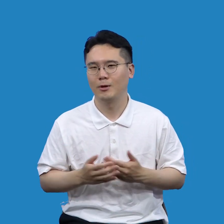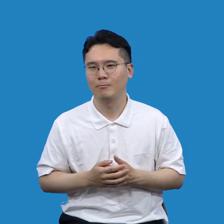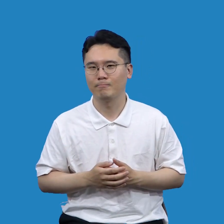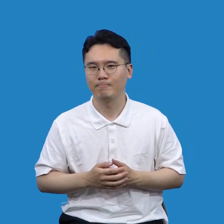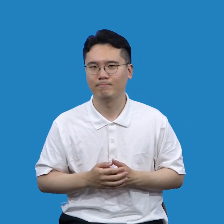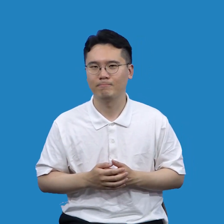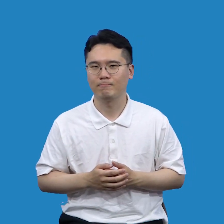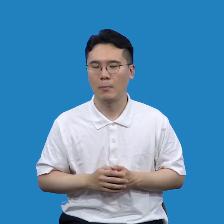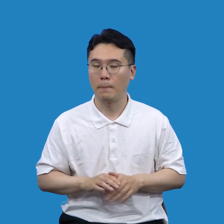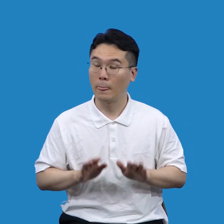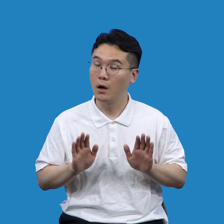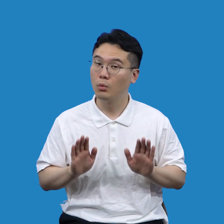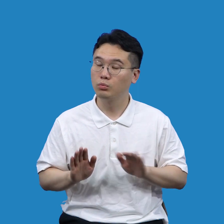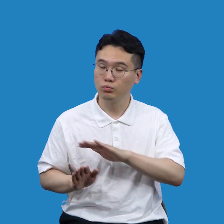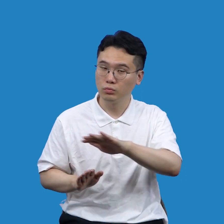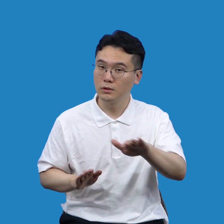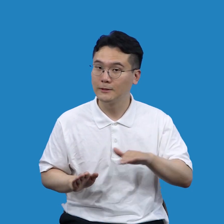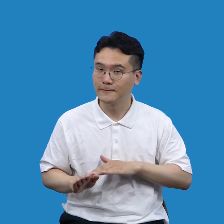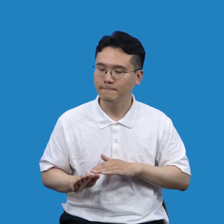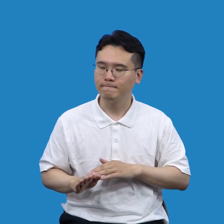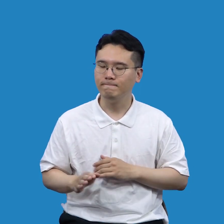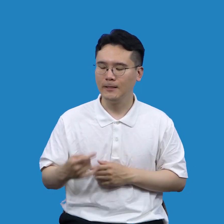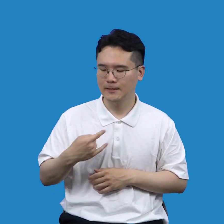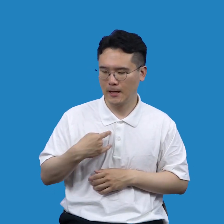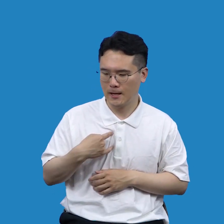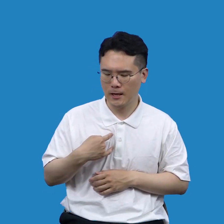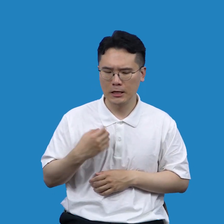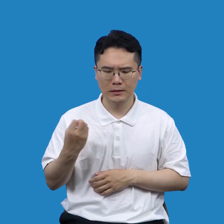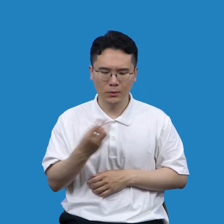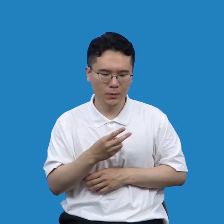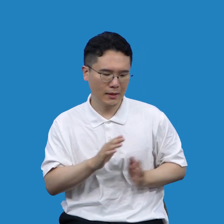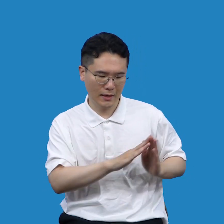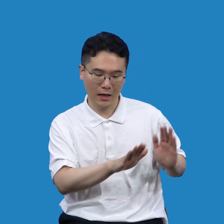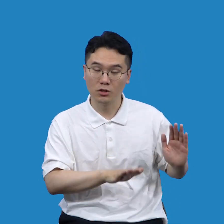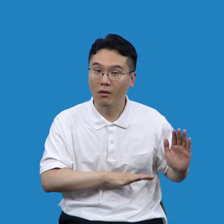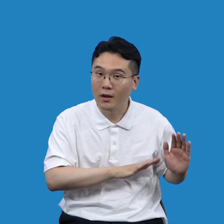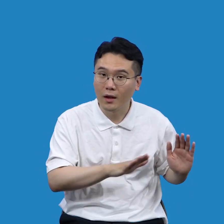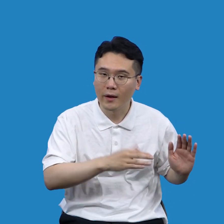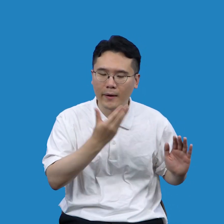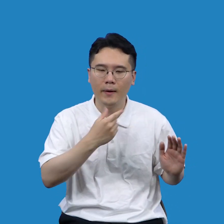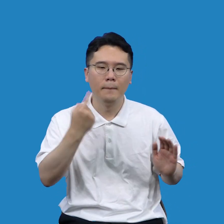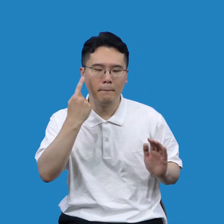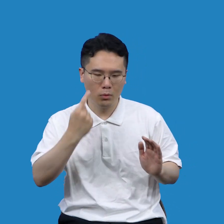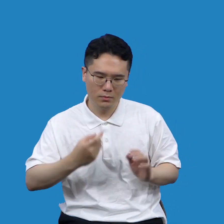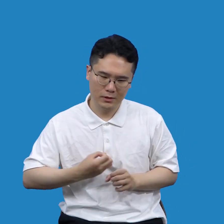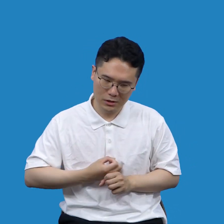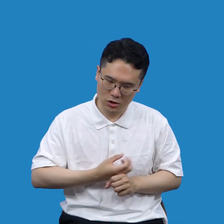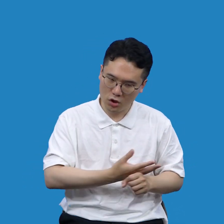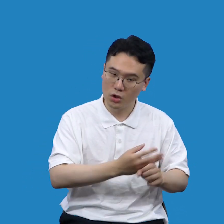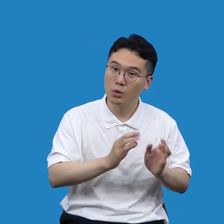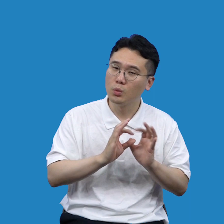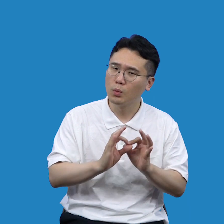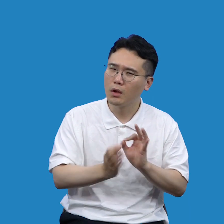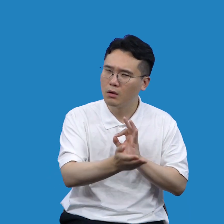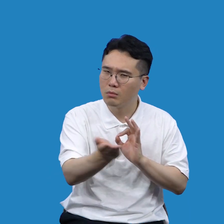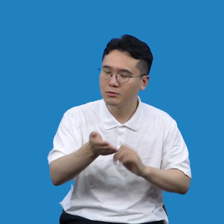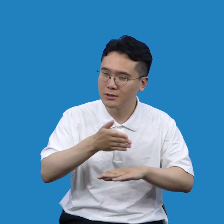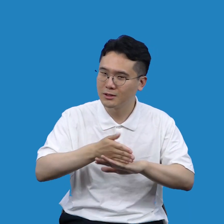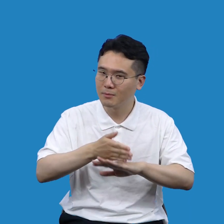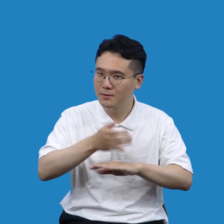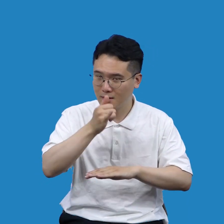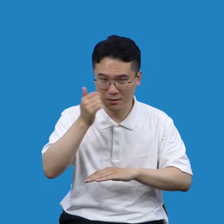오늘 우리는 나에게 그리고 우리 가정에게 복음이 전해진 것을 인해서 감사하십니까?